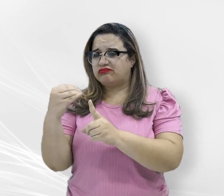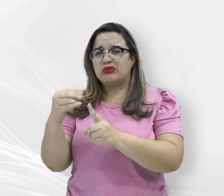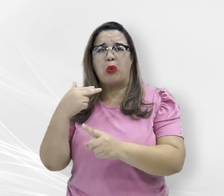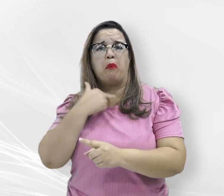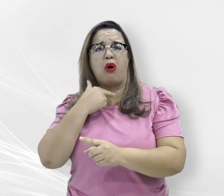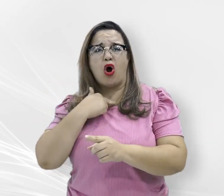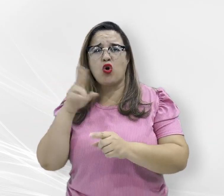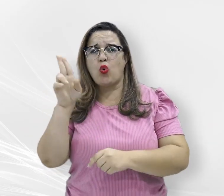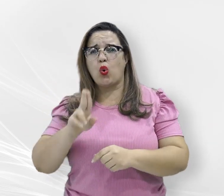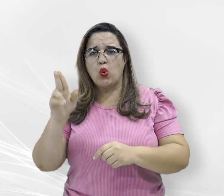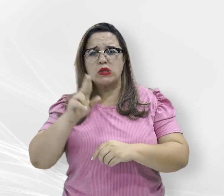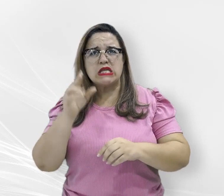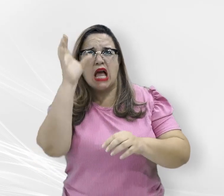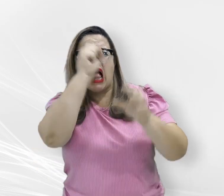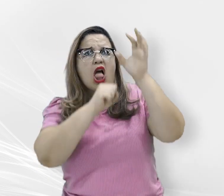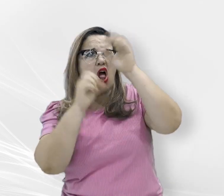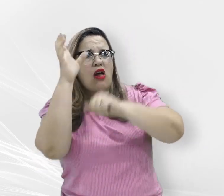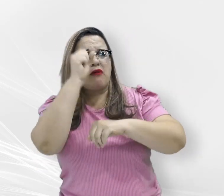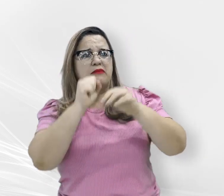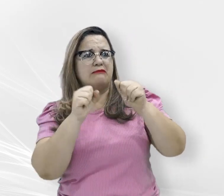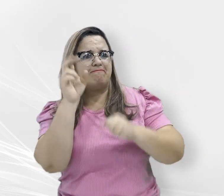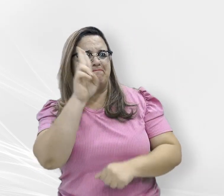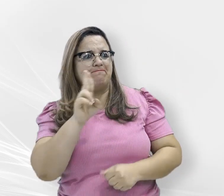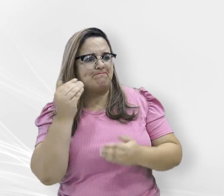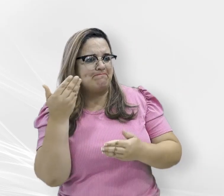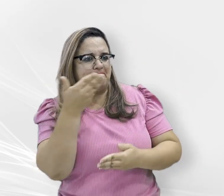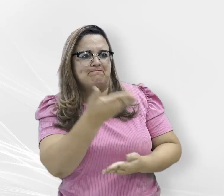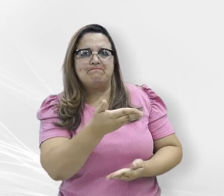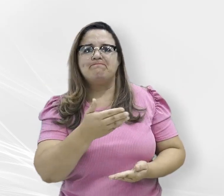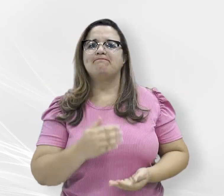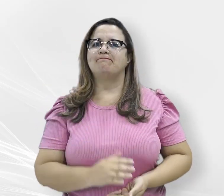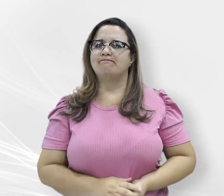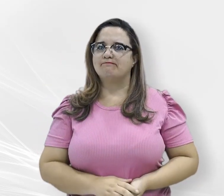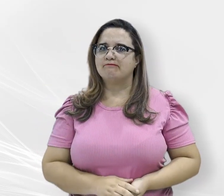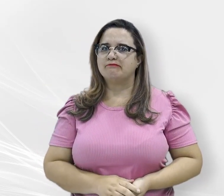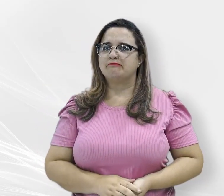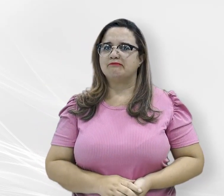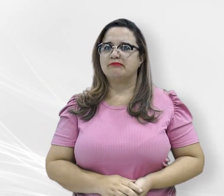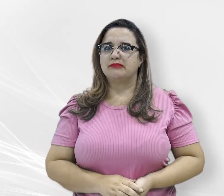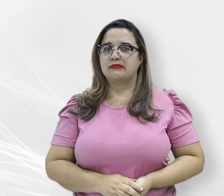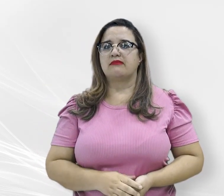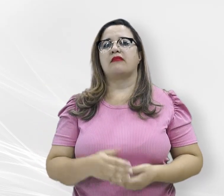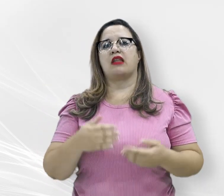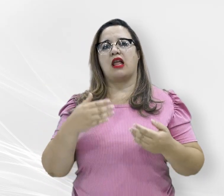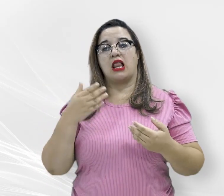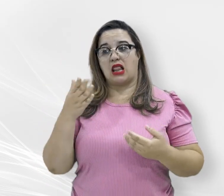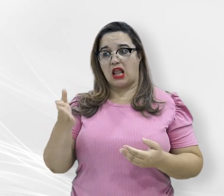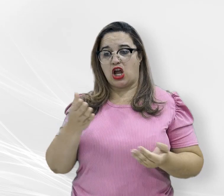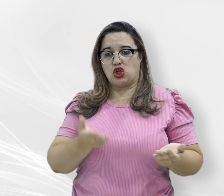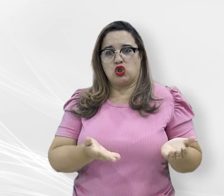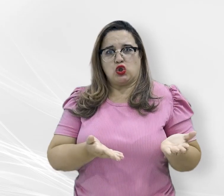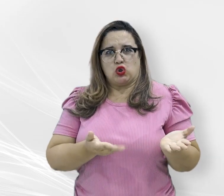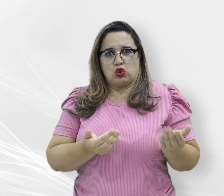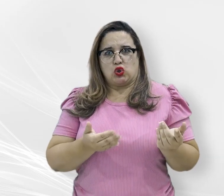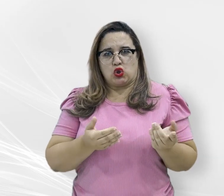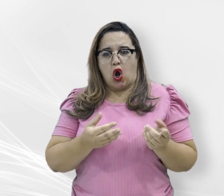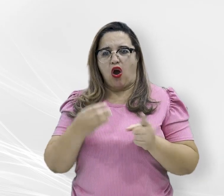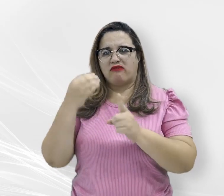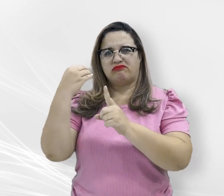profissional ou a empregos protegidos. Sob o pretexto de dar oportunidades a jovens em situação de vulnerabilidade,